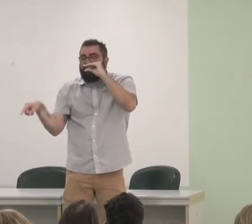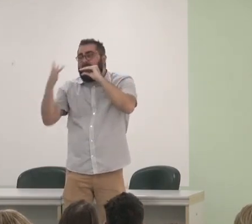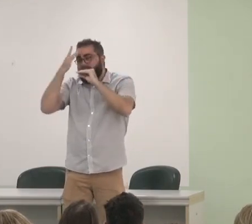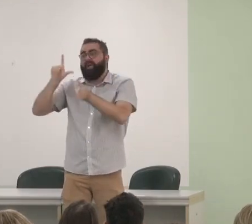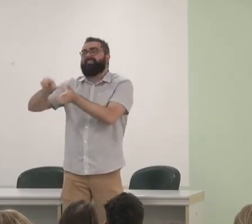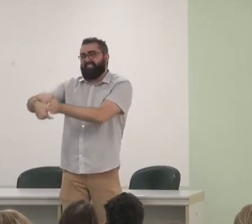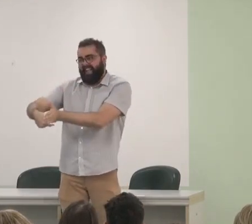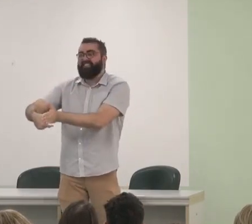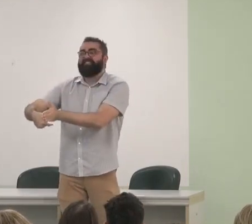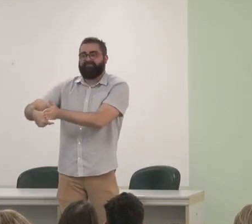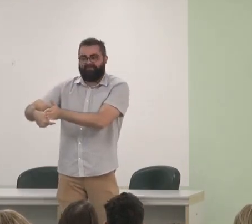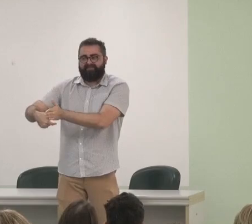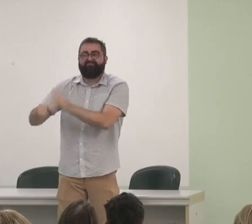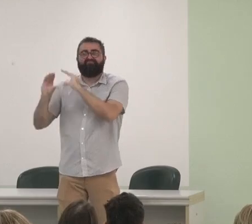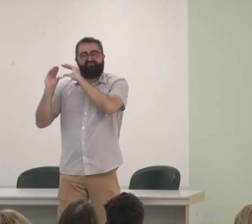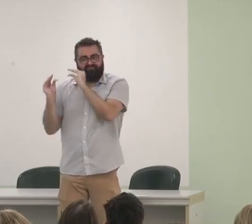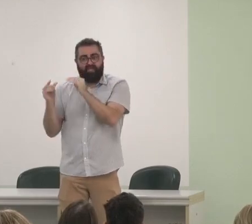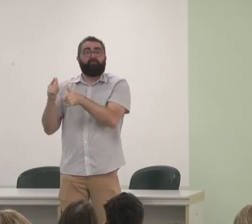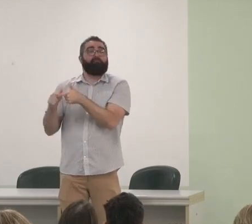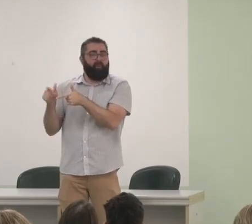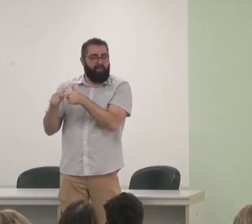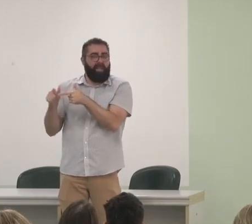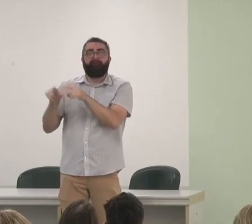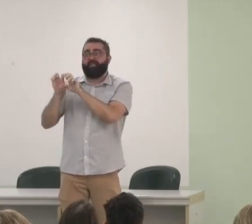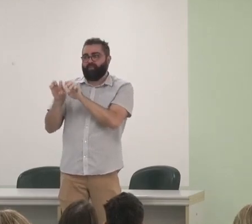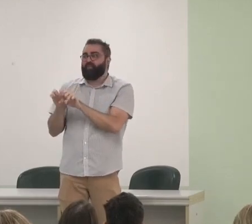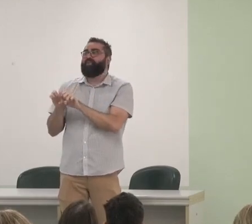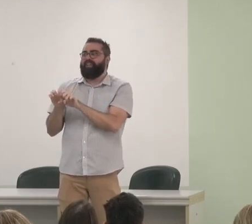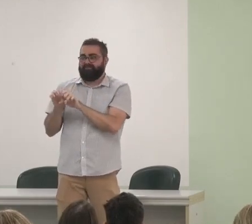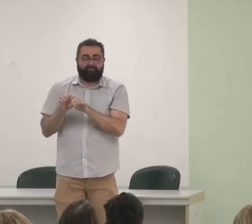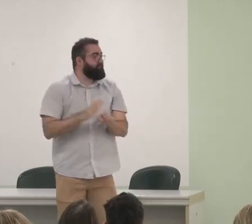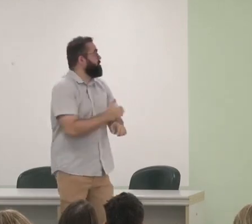aprendem tardiamente, ela é menos desenvolvida.